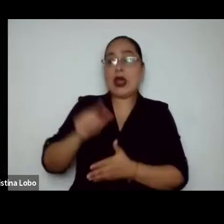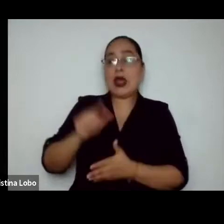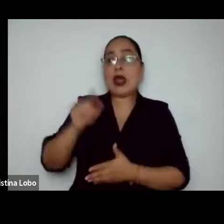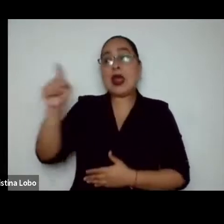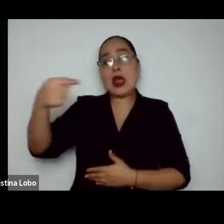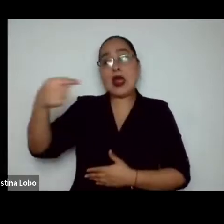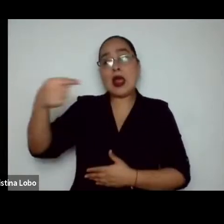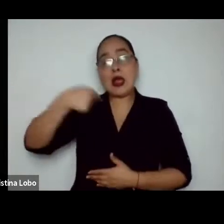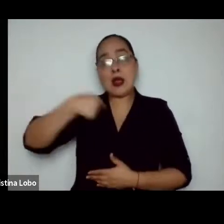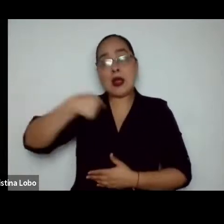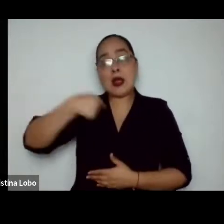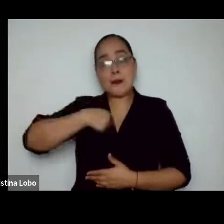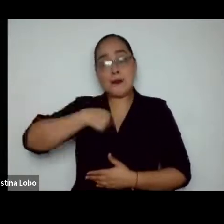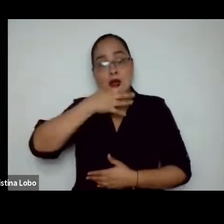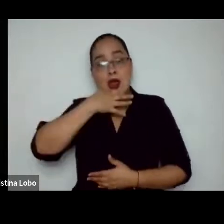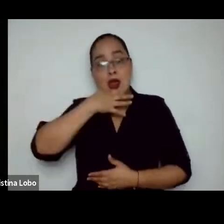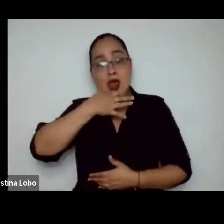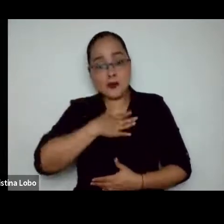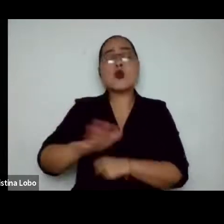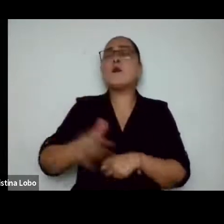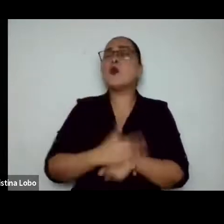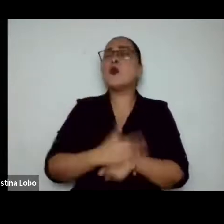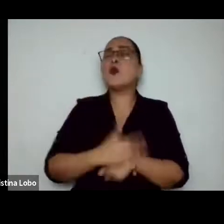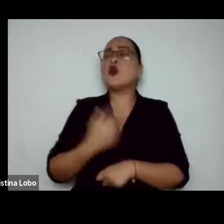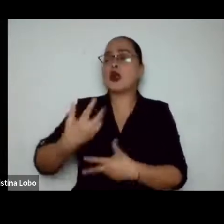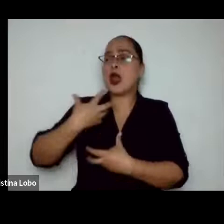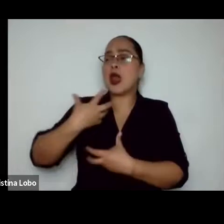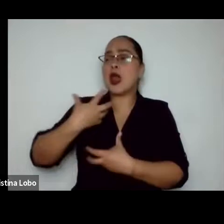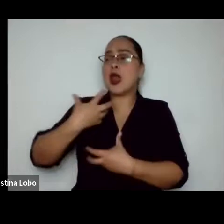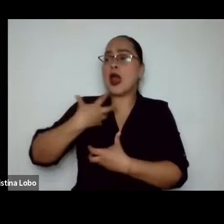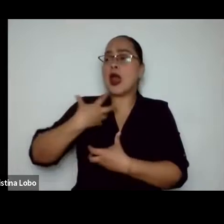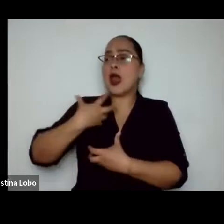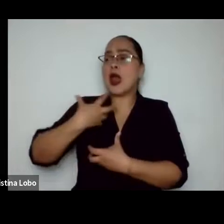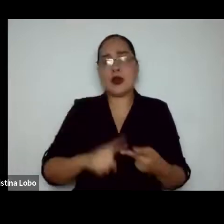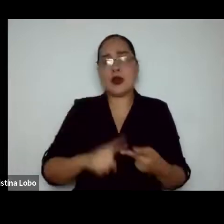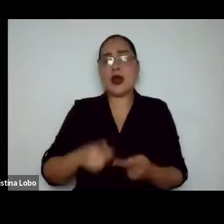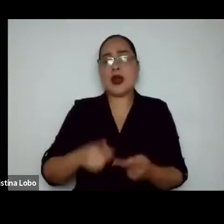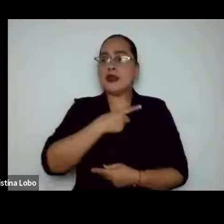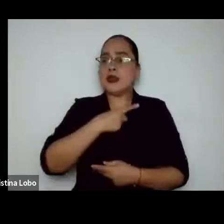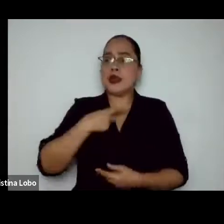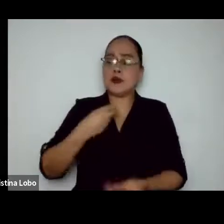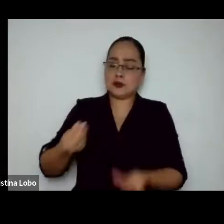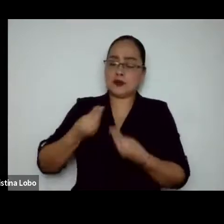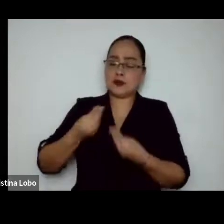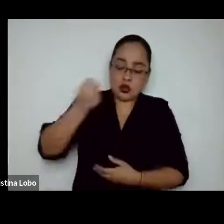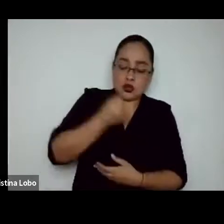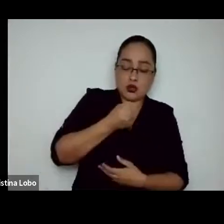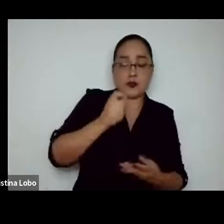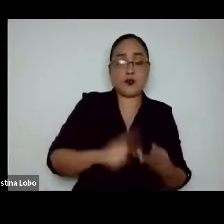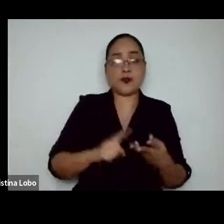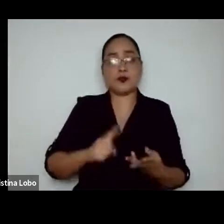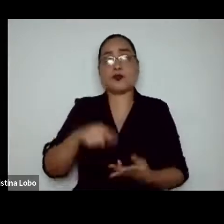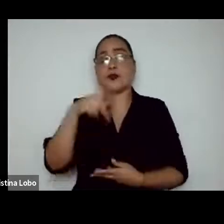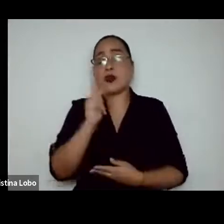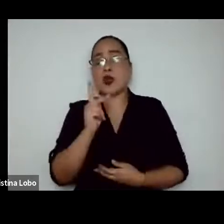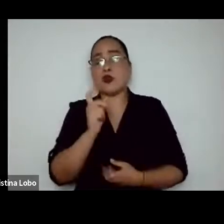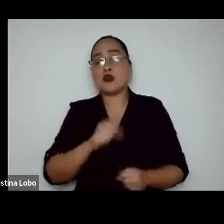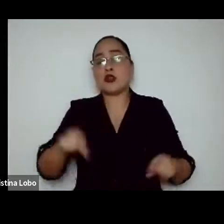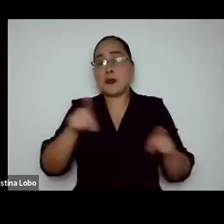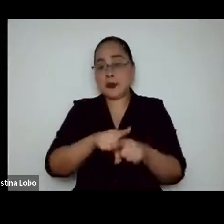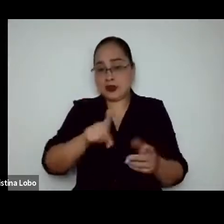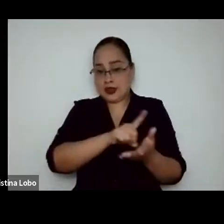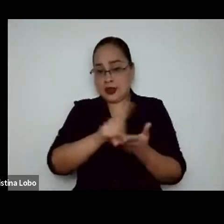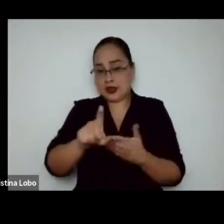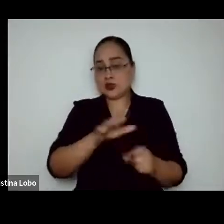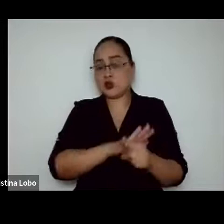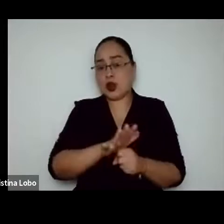el hecho por el cual se nos detiene, que nos tiene que proveer de un abogado o una abogada, pero también son derechos, por ejemplo,